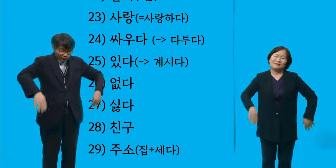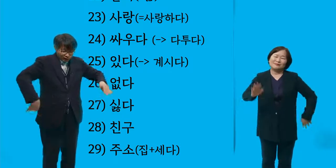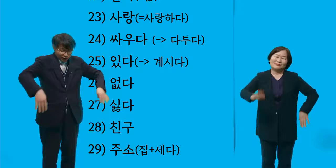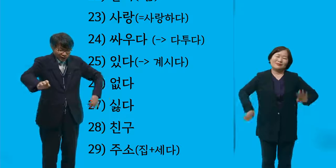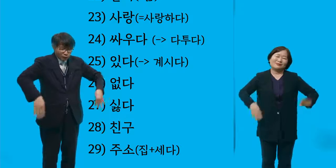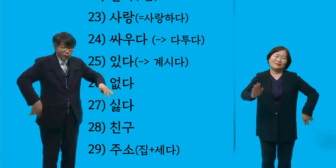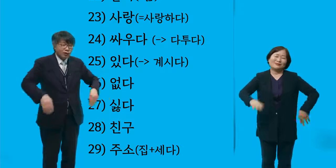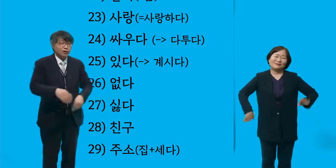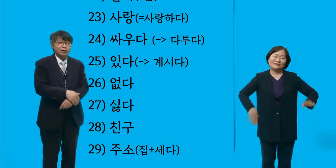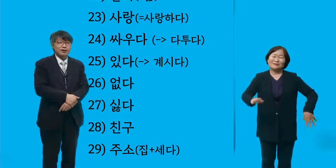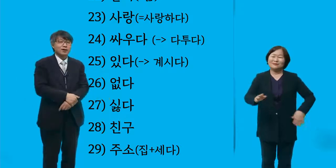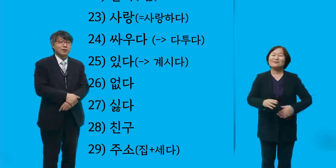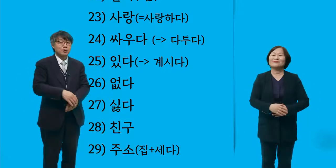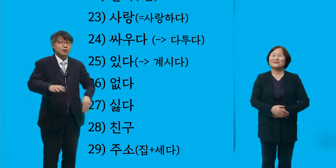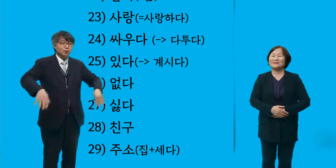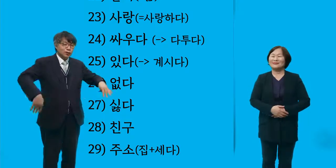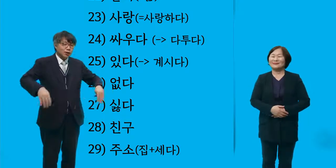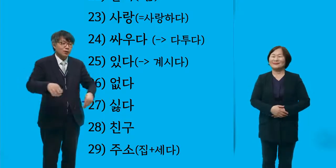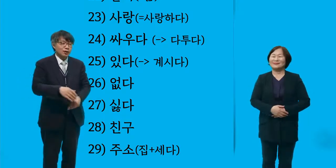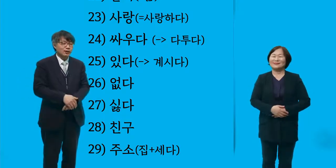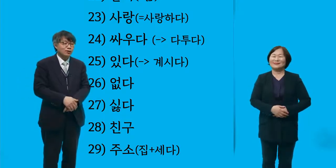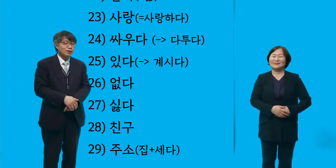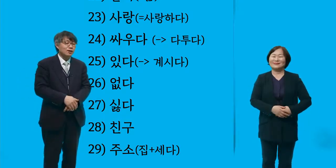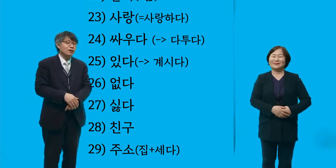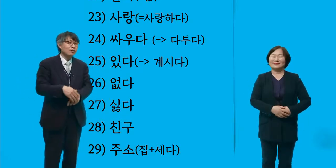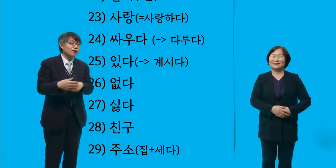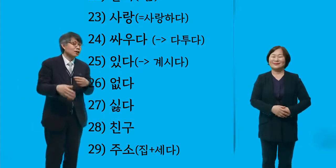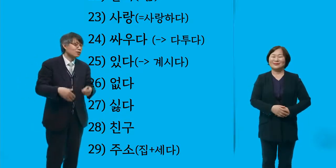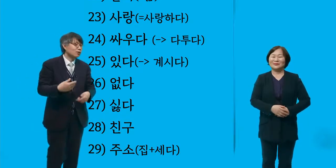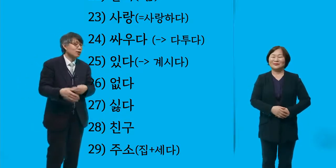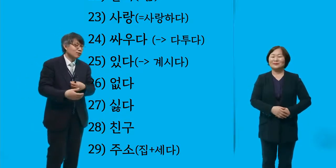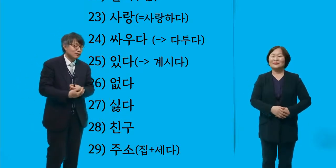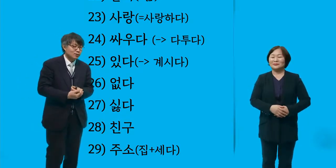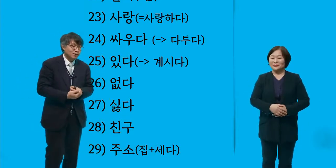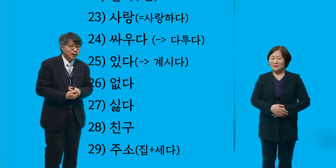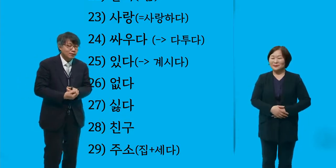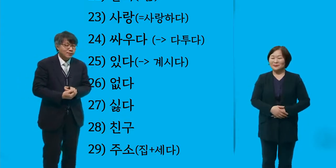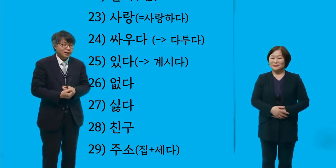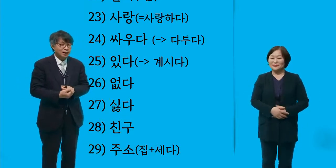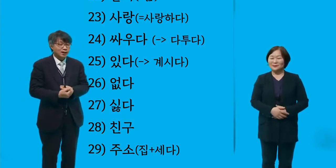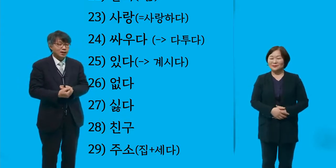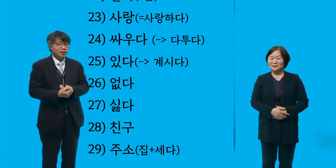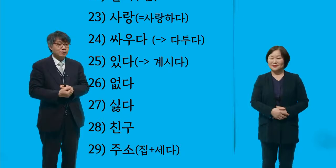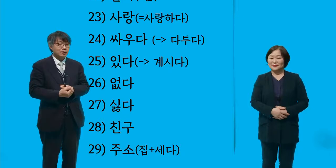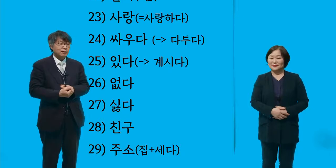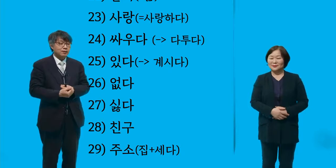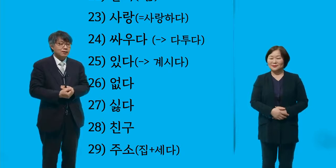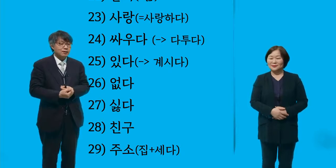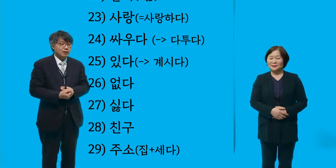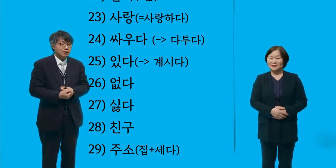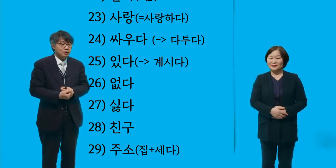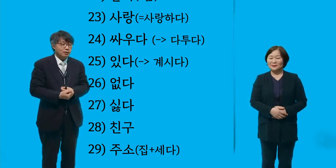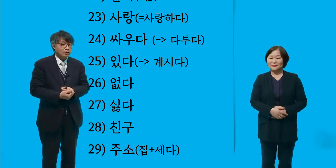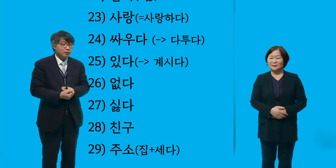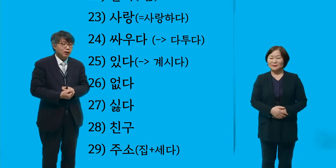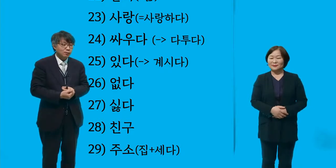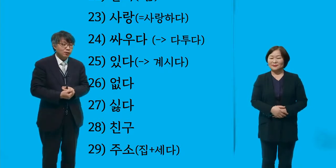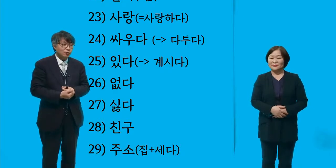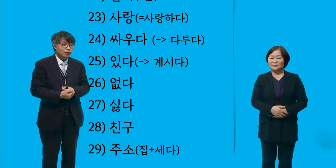이렇게 뭐 이런 거를 이렇게 빈손으로 이렇게 표현하는데요. 여러 가지로 표현할 수 있습니다. 자, 그다음 없다도 배웠고요.